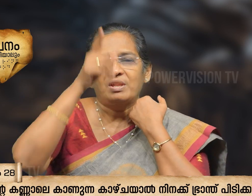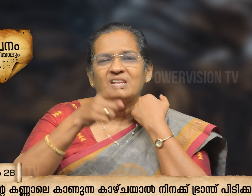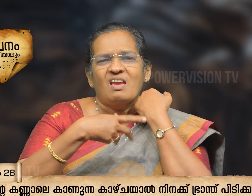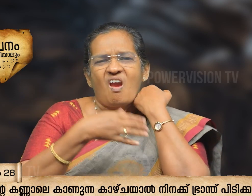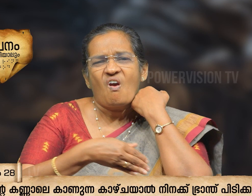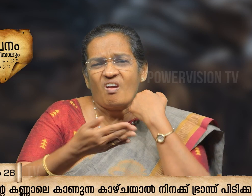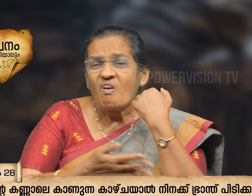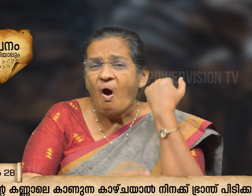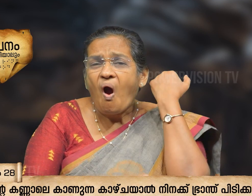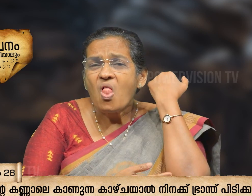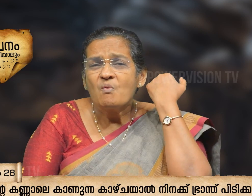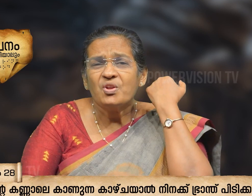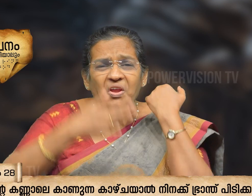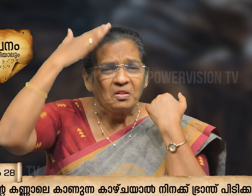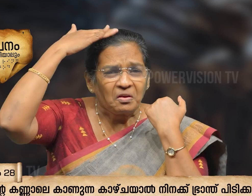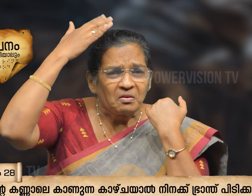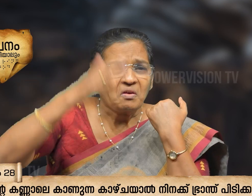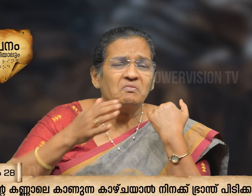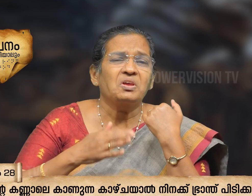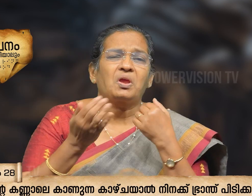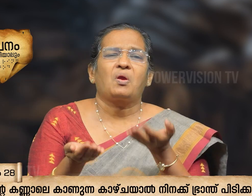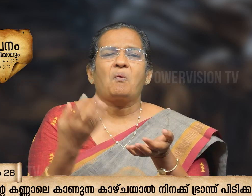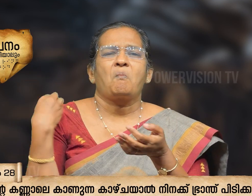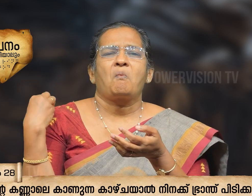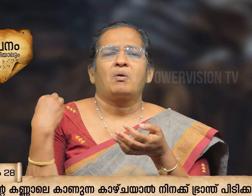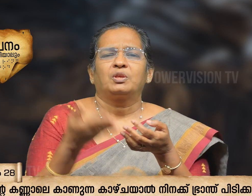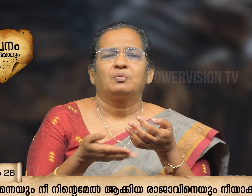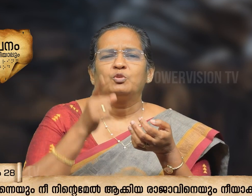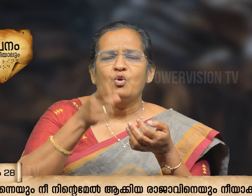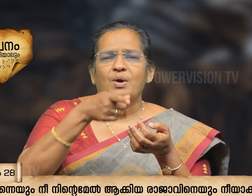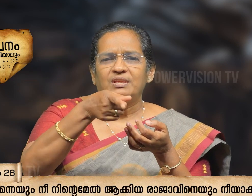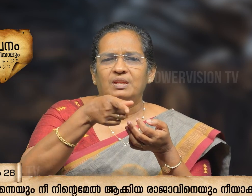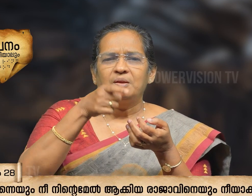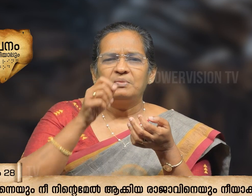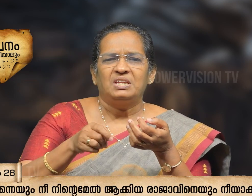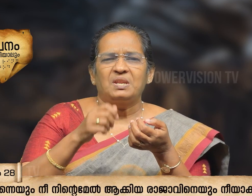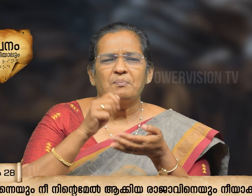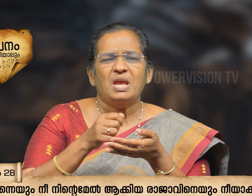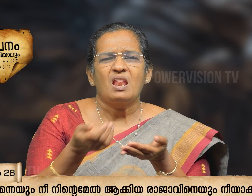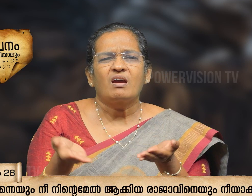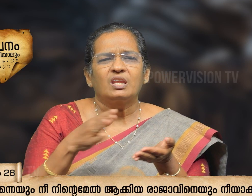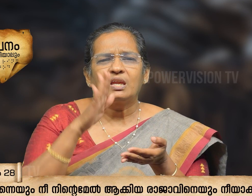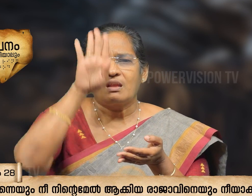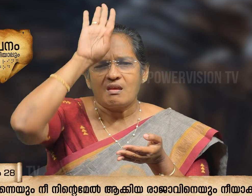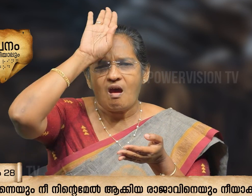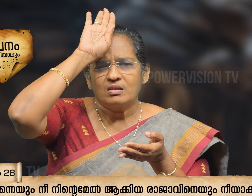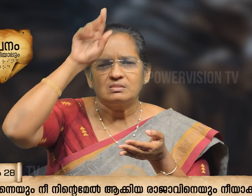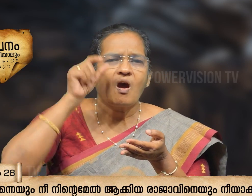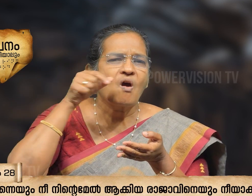യഹോവ നിന്നെ ഉള്ളങ്കാൽ തുടങ്ങി നെറുക വരെ ബാധിക്കും. യഹോവ നിന്നെയും നീ നിന്റെ മേലാക്കിയ